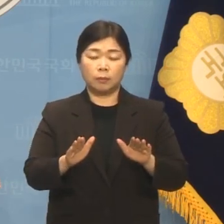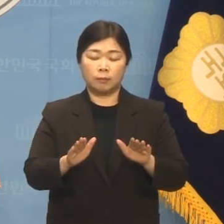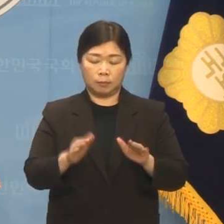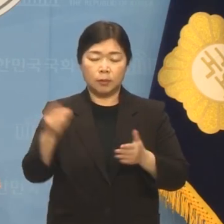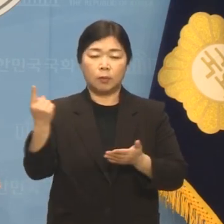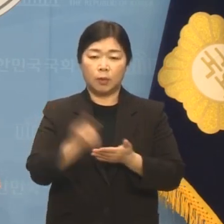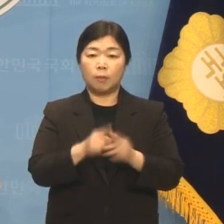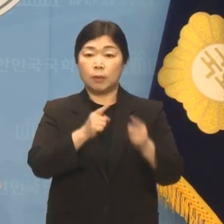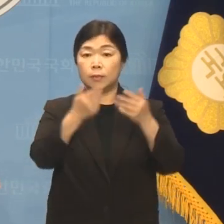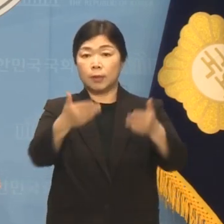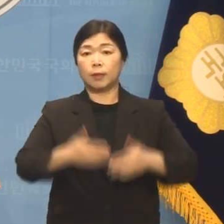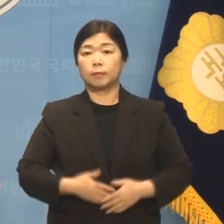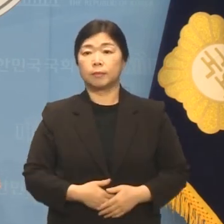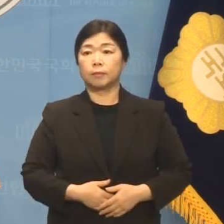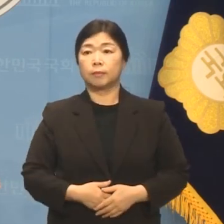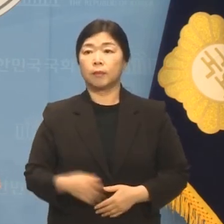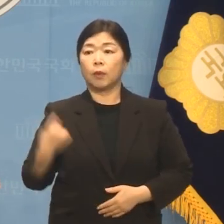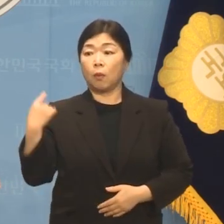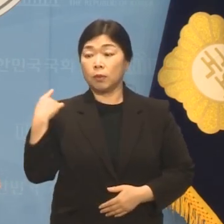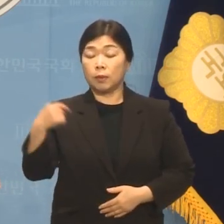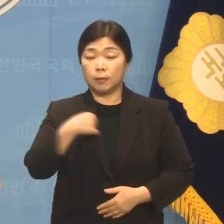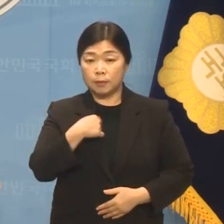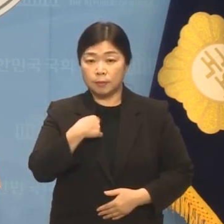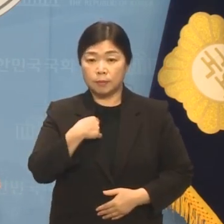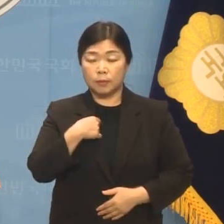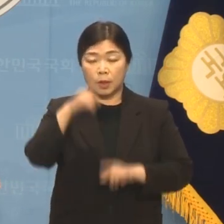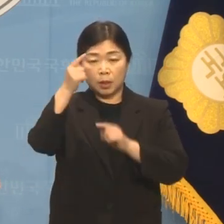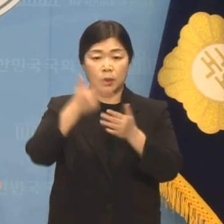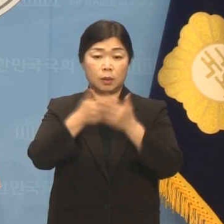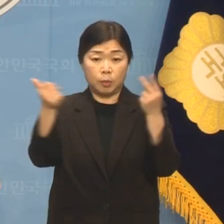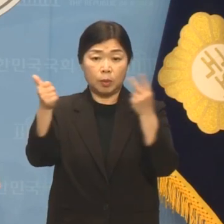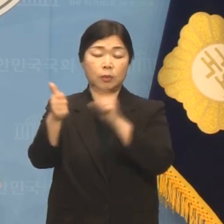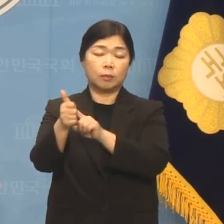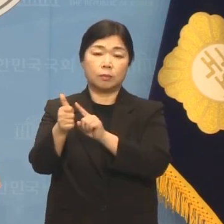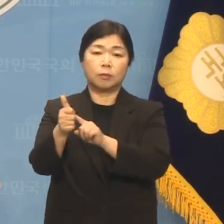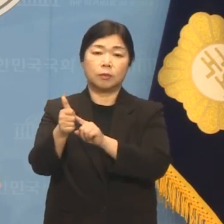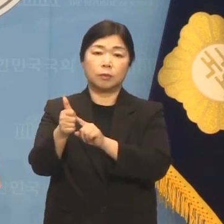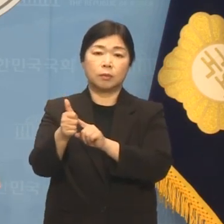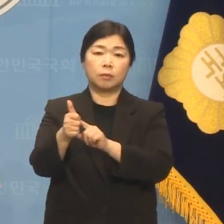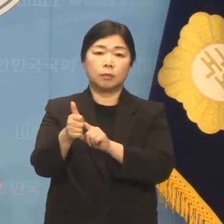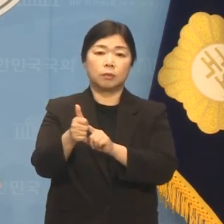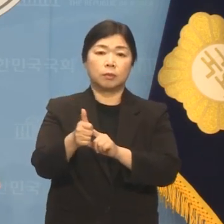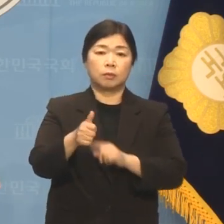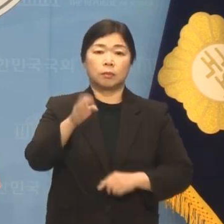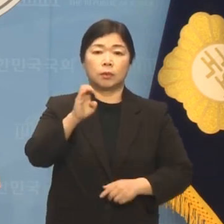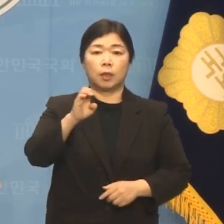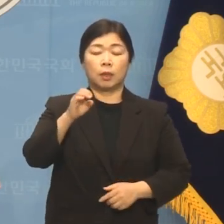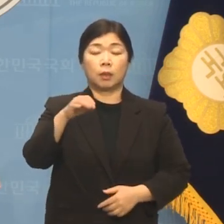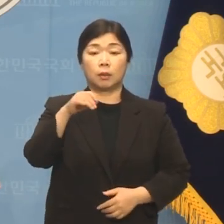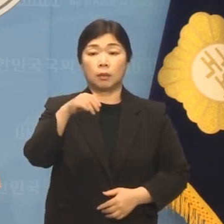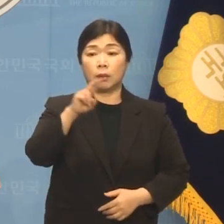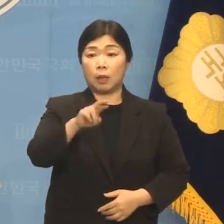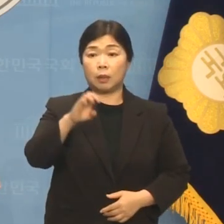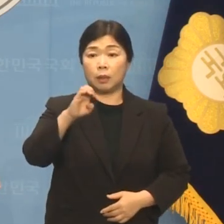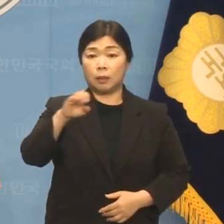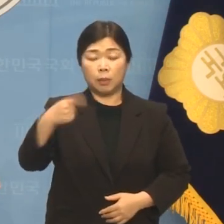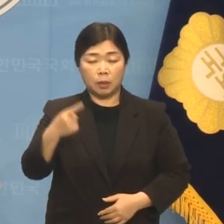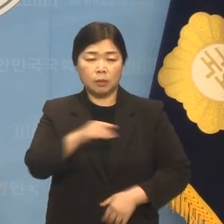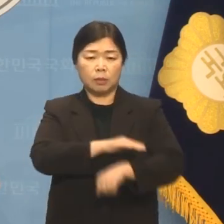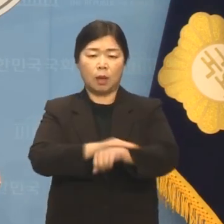섰습니다. 어제 저는 이재명 대표는 아리백을 잘 모른다 라고